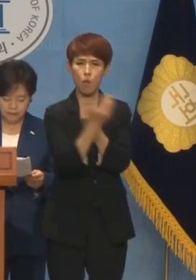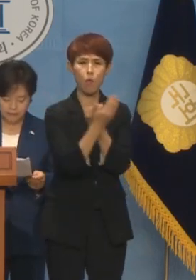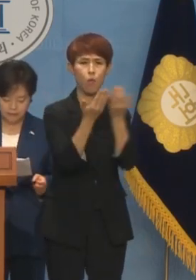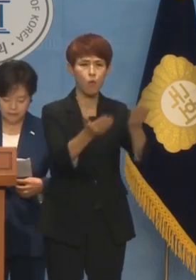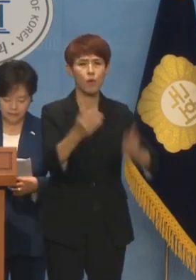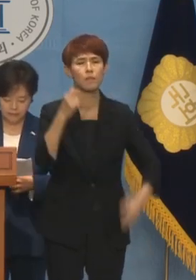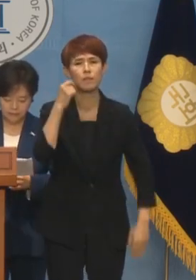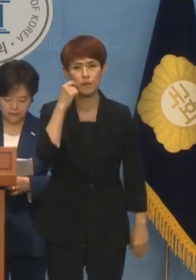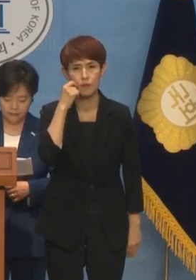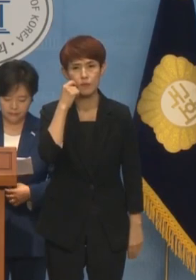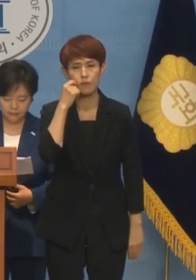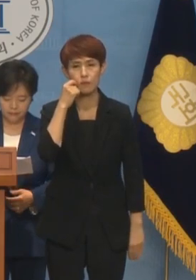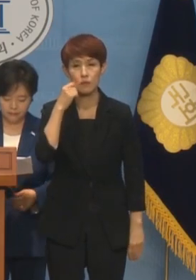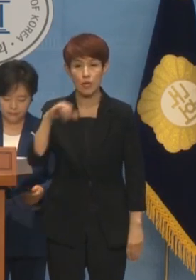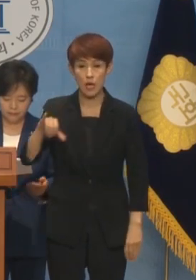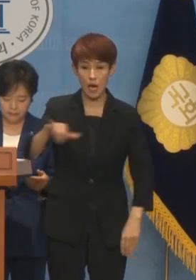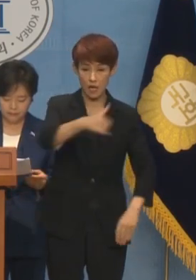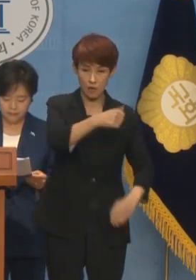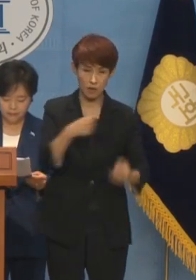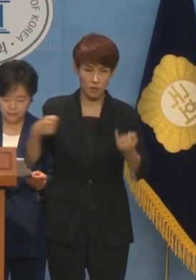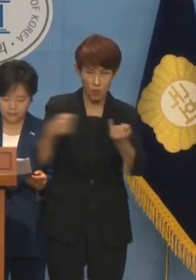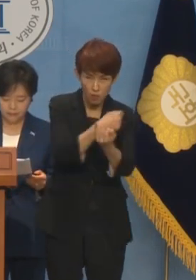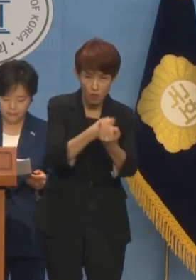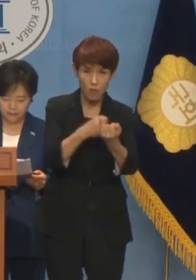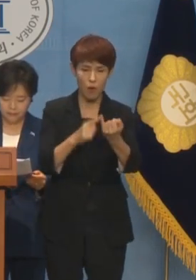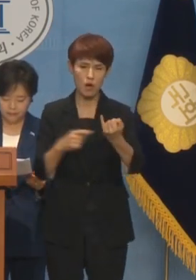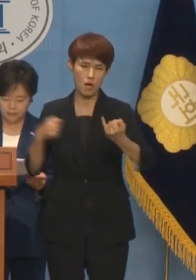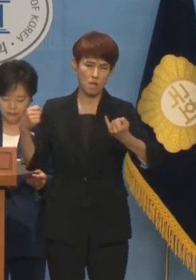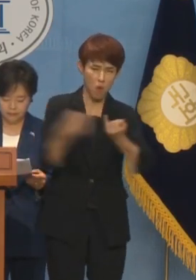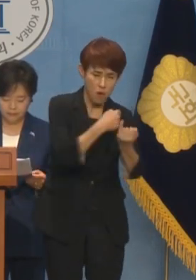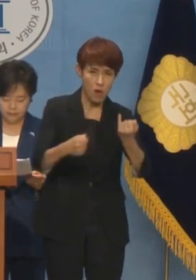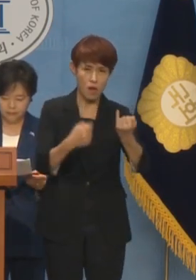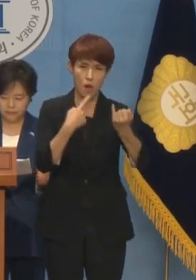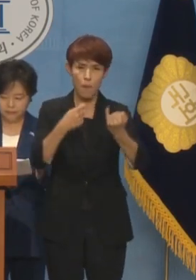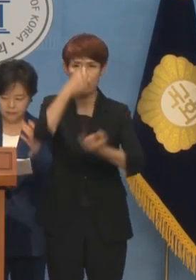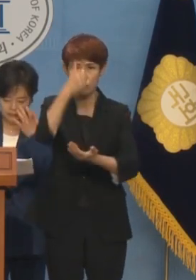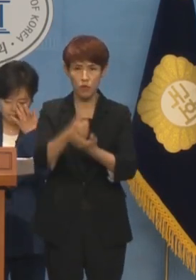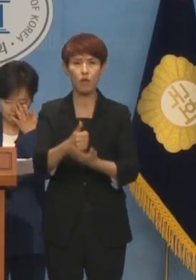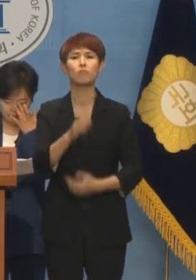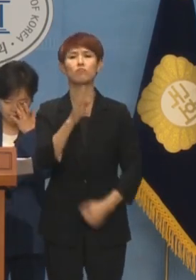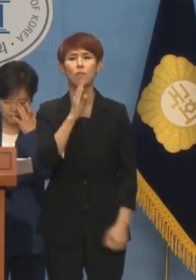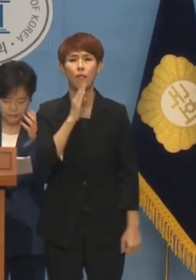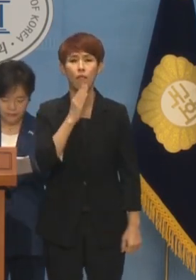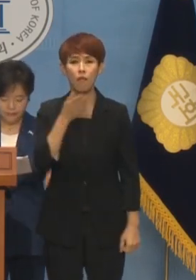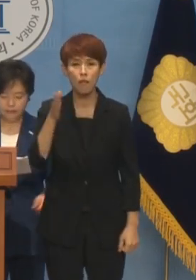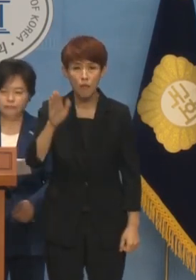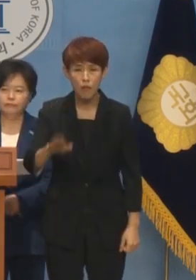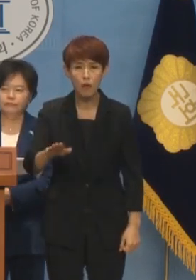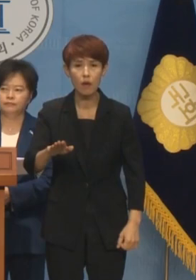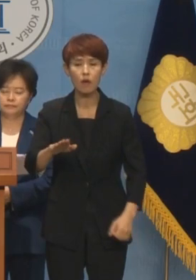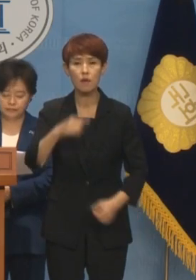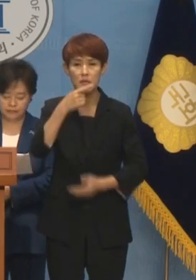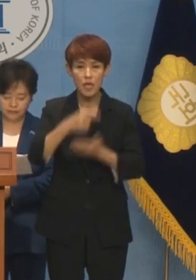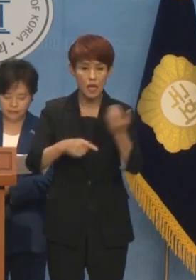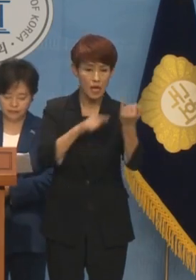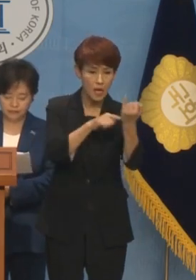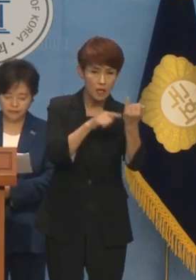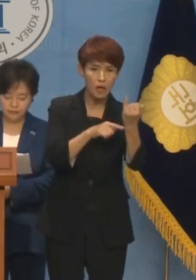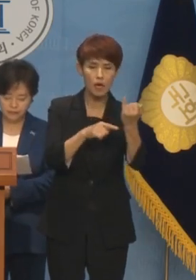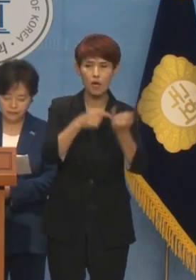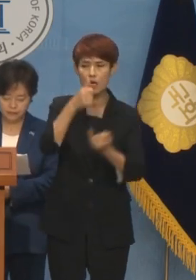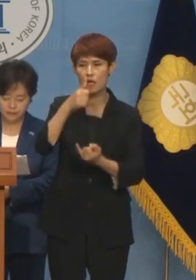못했습니다. 교제폭력은 폭행, 협박죄가 적용되어도 피해자가 처벌을 원치